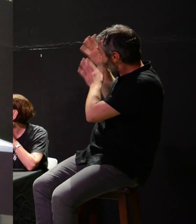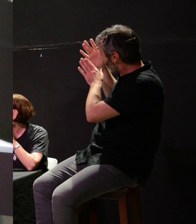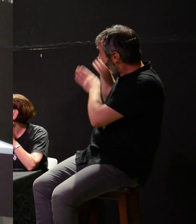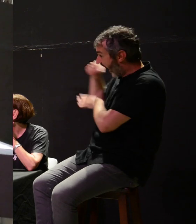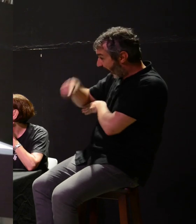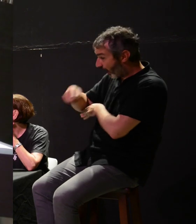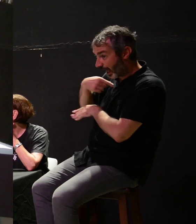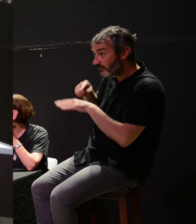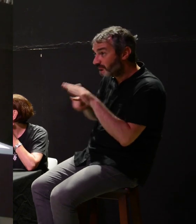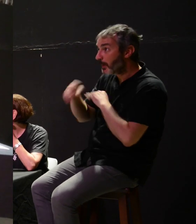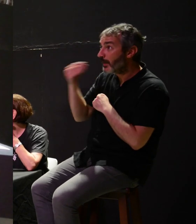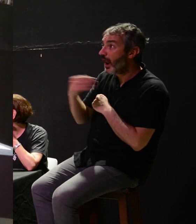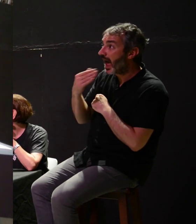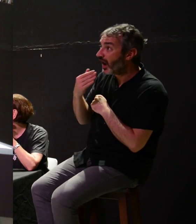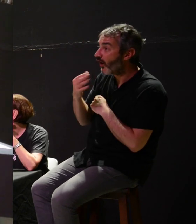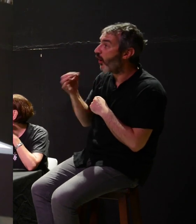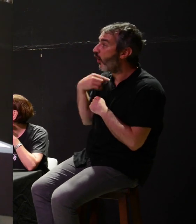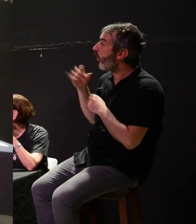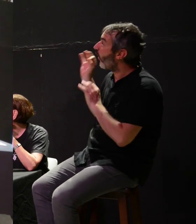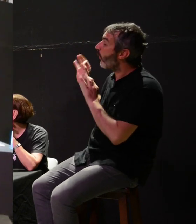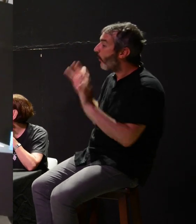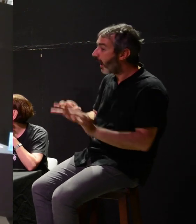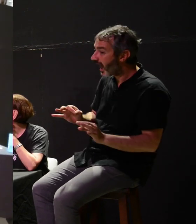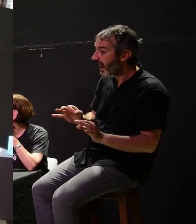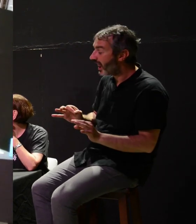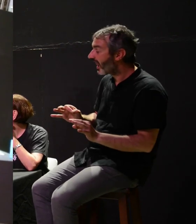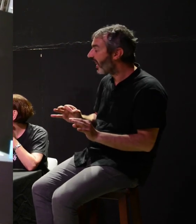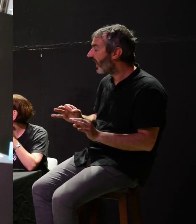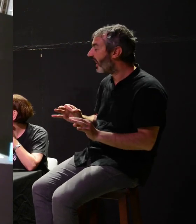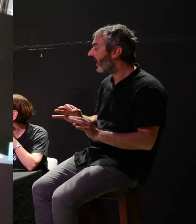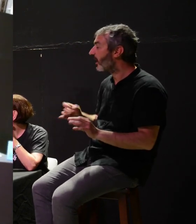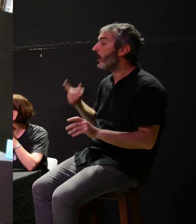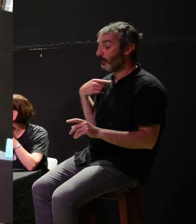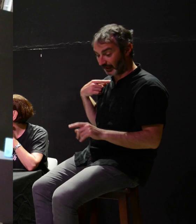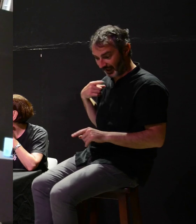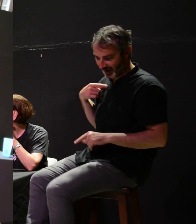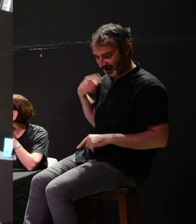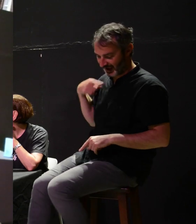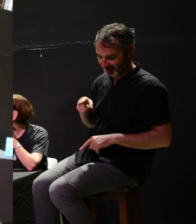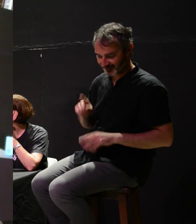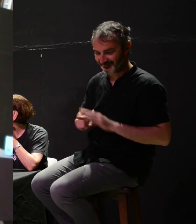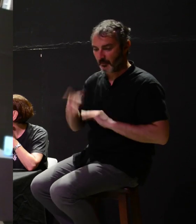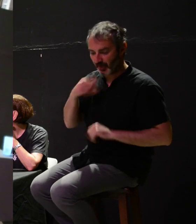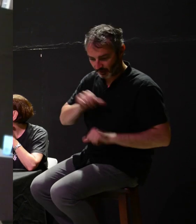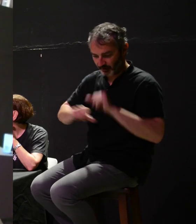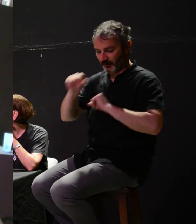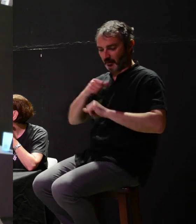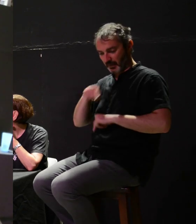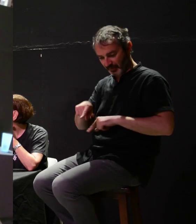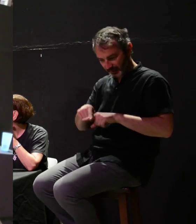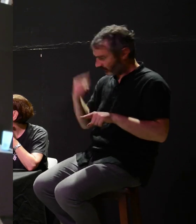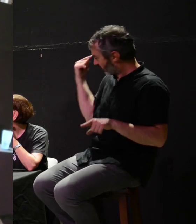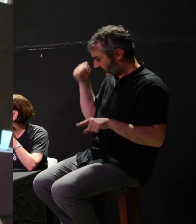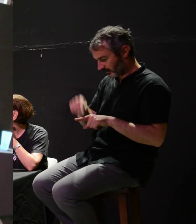de les dificultats d'emancipació, de quina manera sistemàticament es tornen enrere amb els mateixos paràmetres, sempre igual,